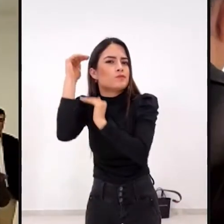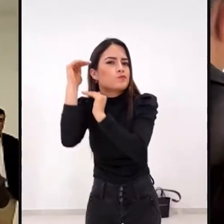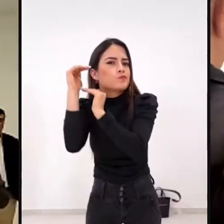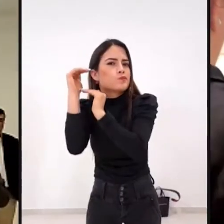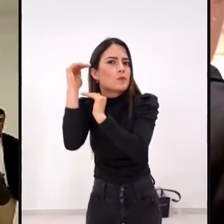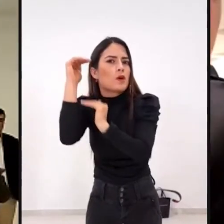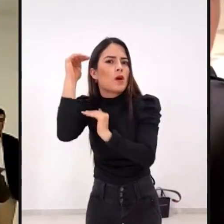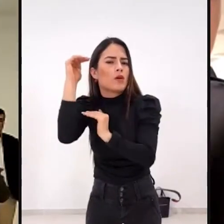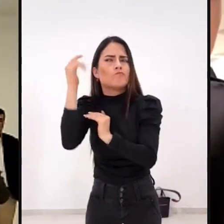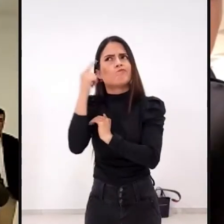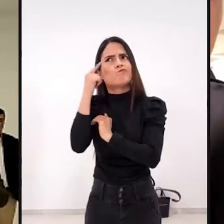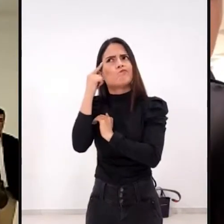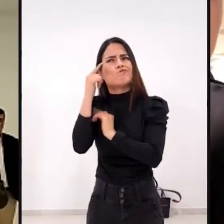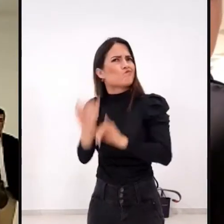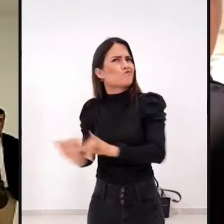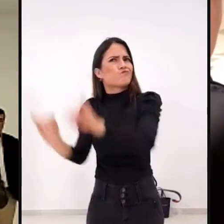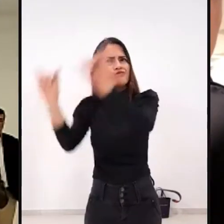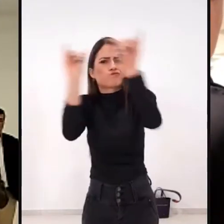o